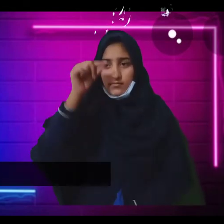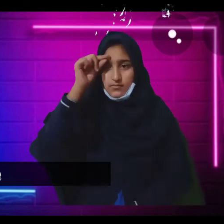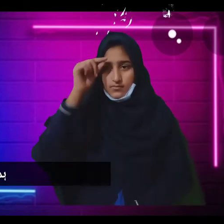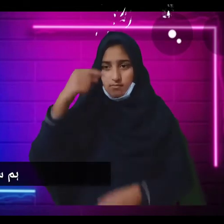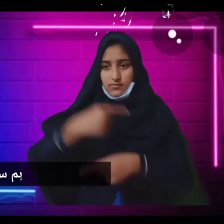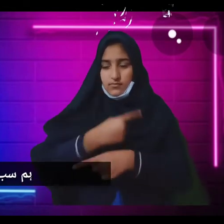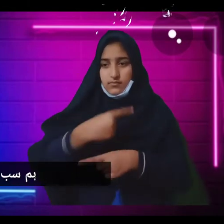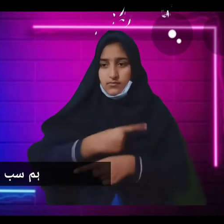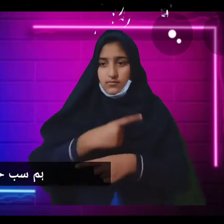उम्मत